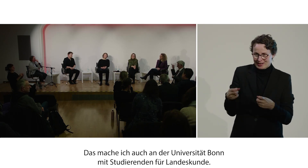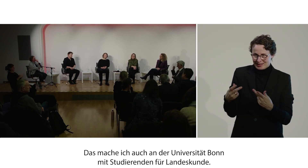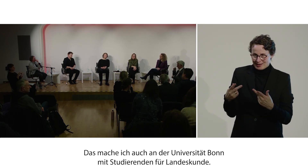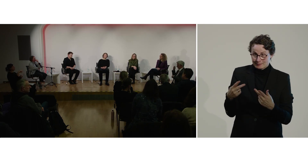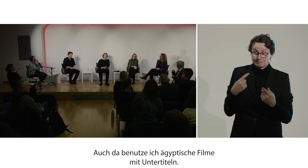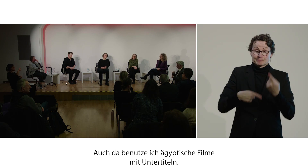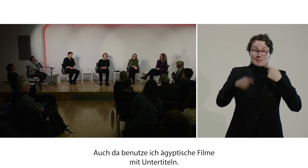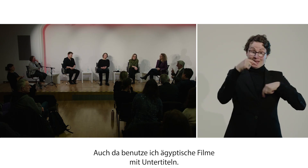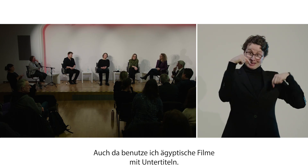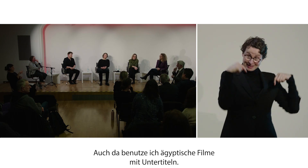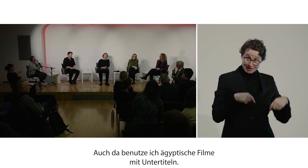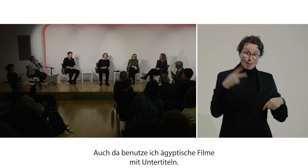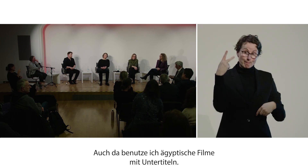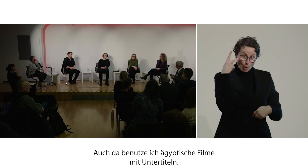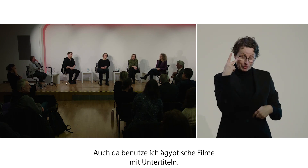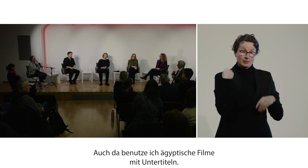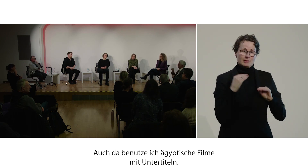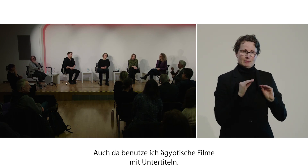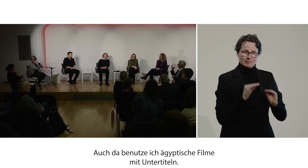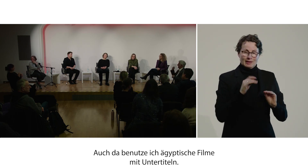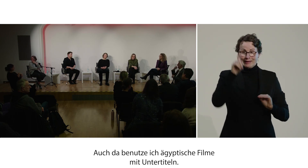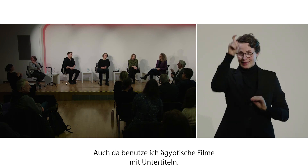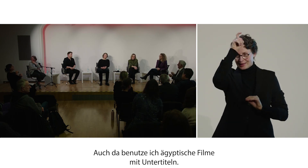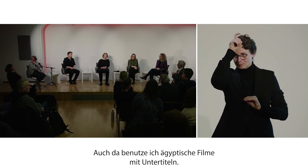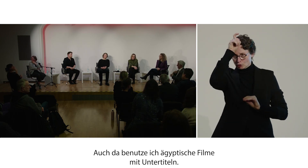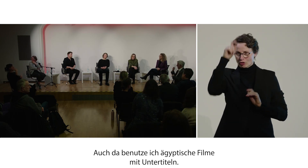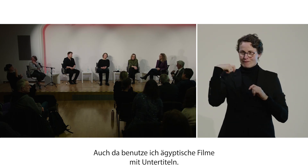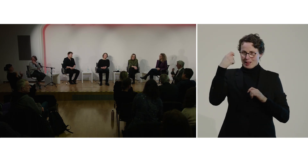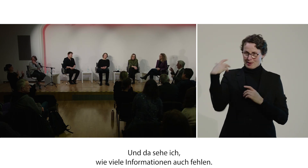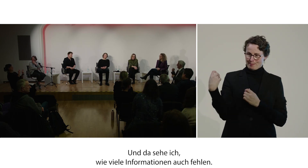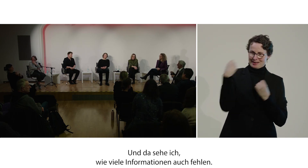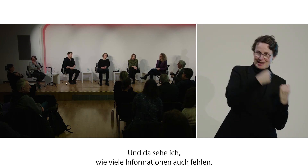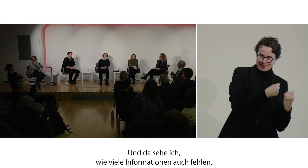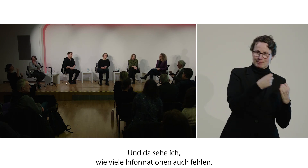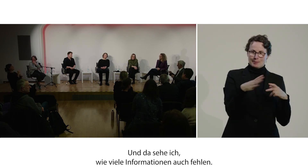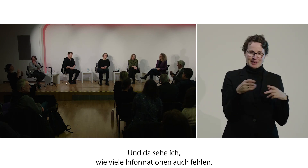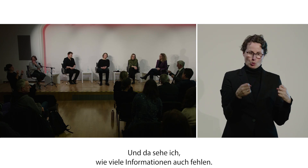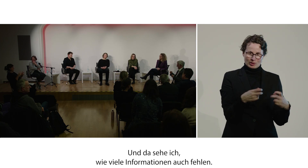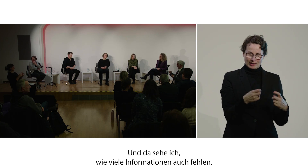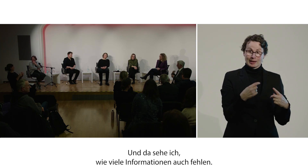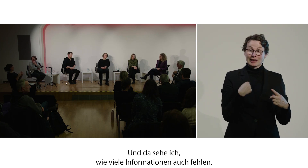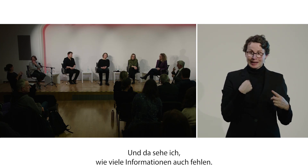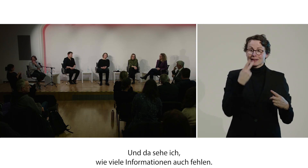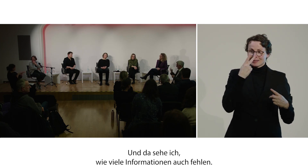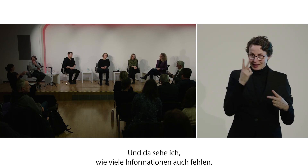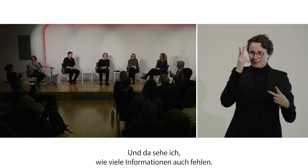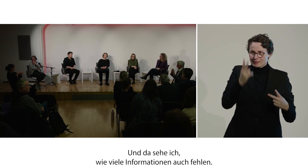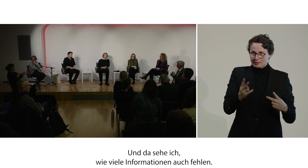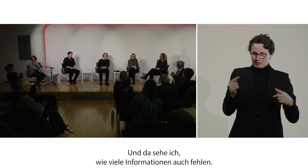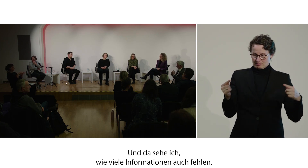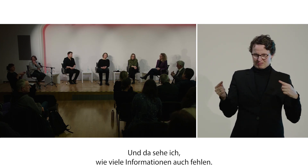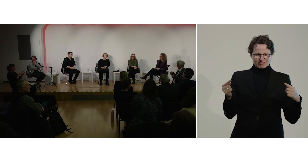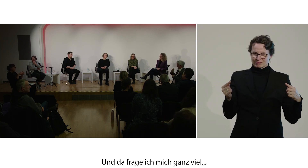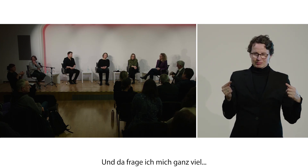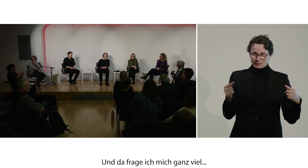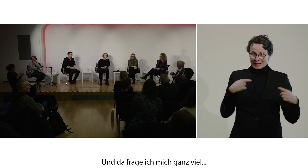für Landeskunde. Auch da benutze ich zum Beispiel ägyptische Filme mit Untertiteln. Und da sehe ich, wie viel Informationen dann auch